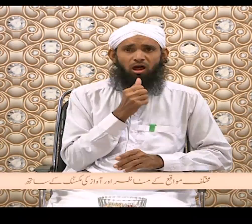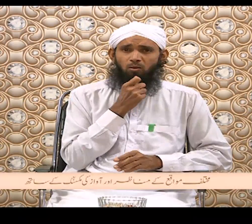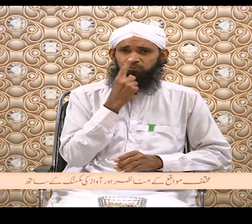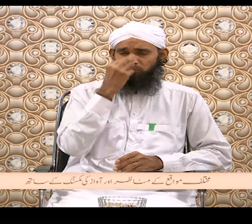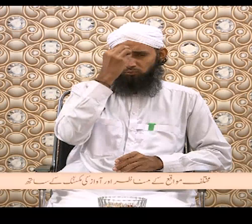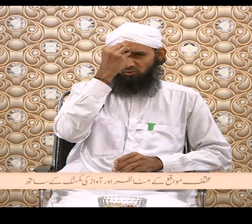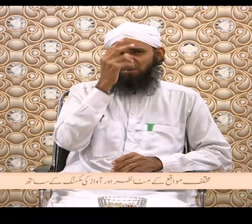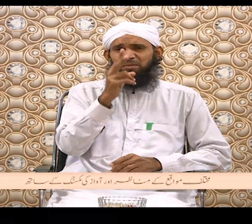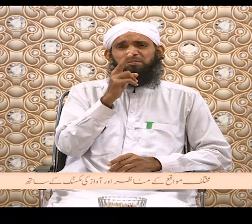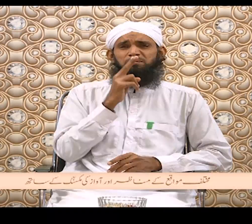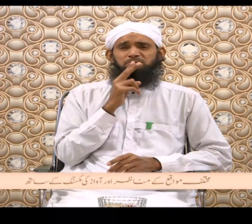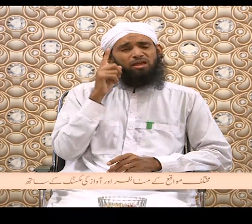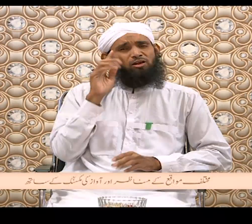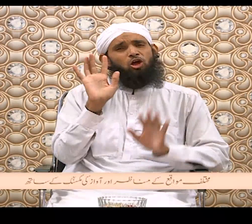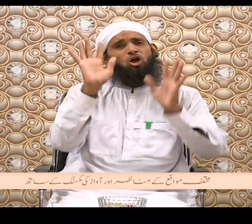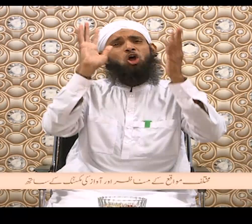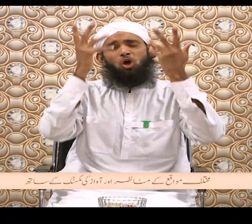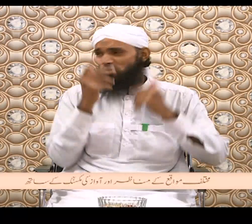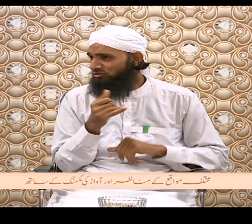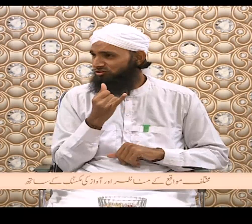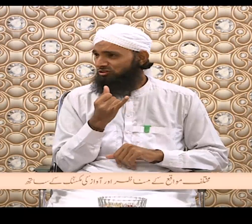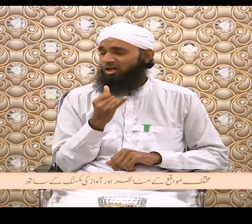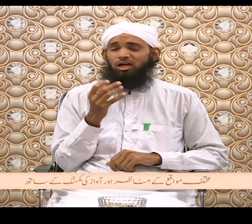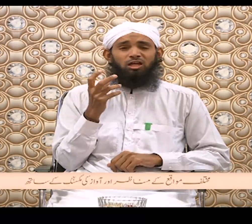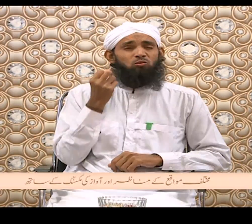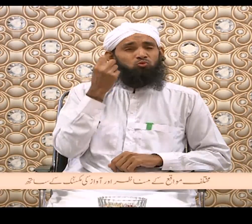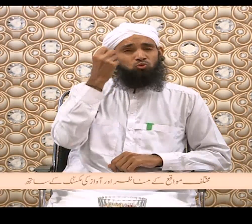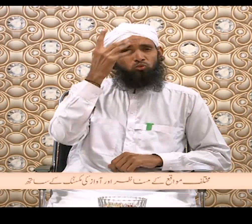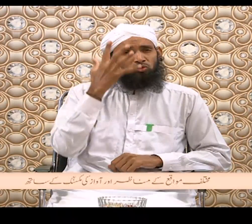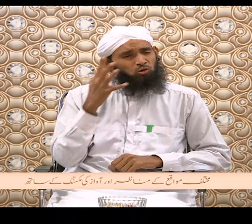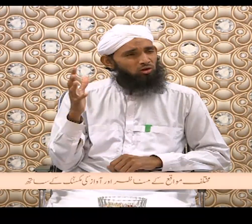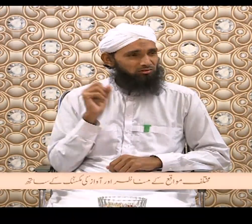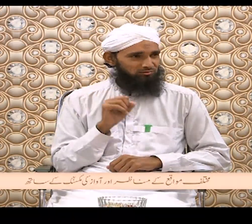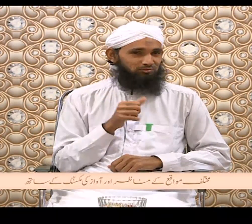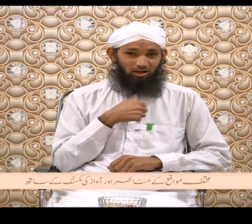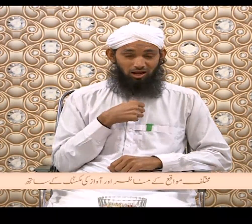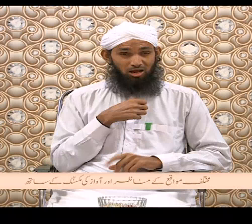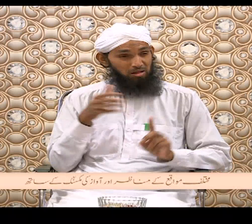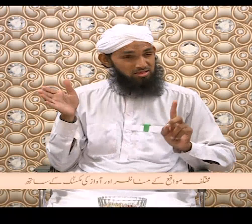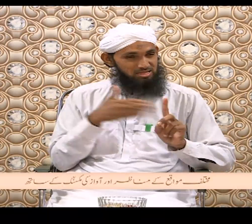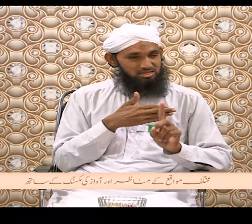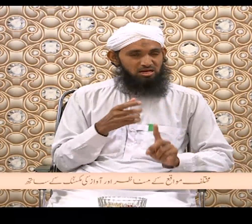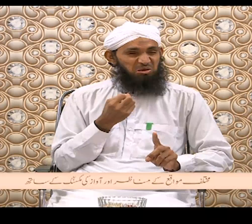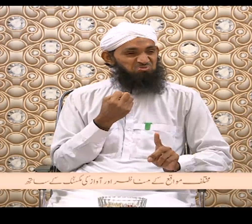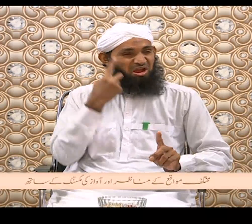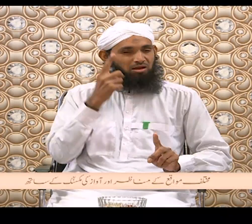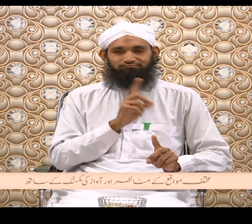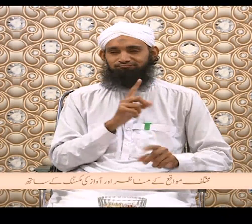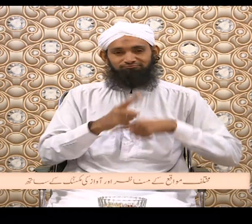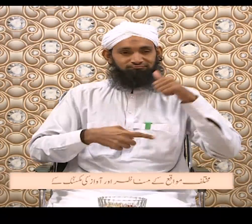مزاج کے خلاف ہوں گی مار پیٹ تو دور کی بات انہیں جھڑکیں بھی نہیں ہر وقت شفقت و محبت